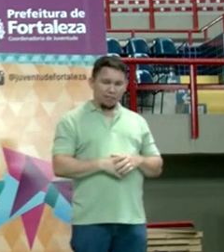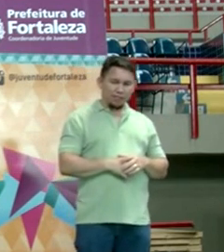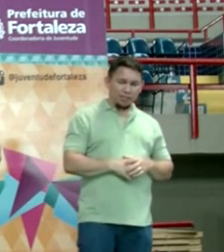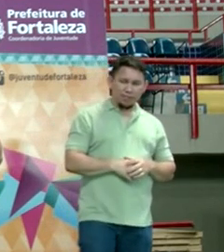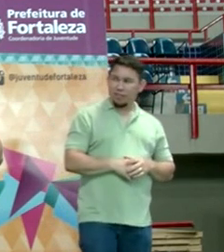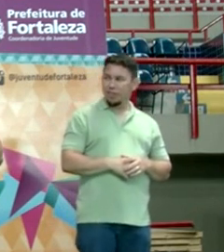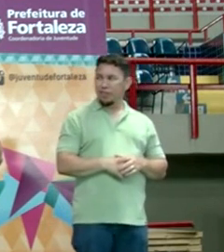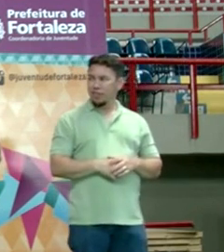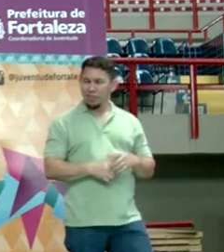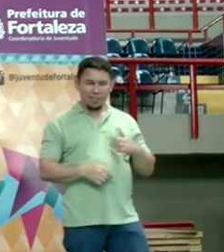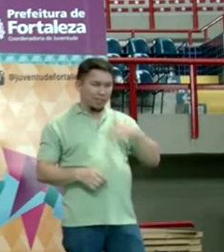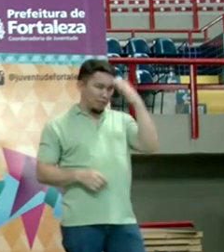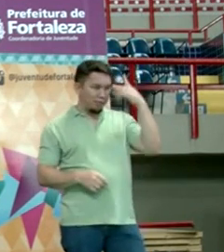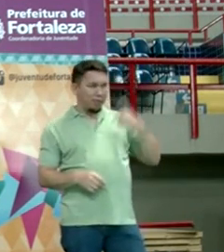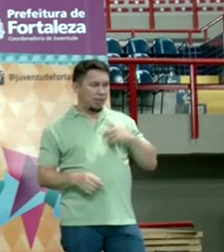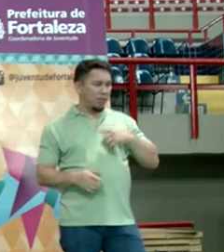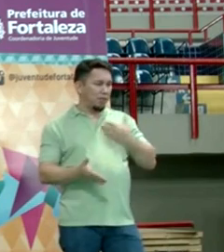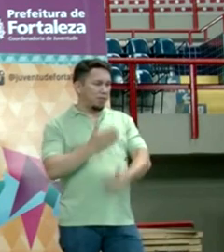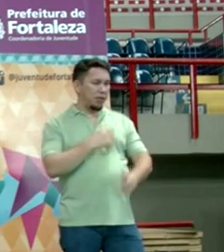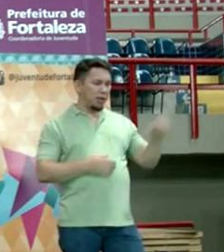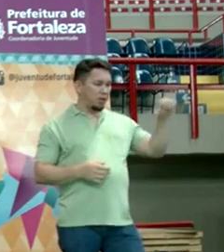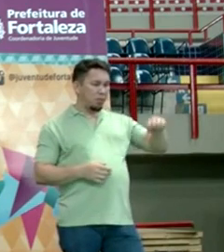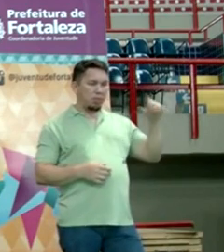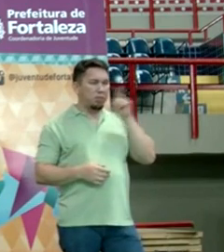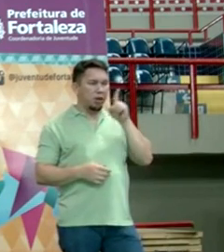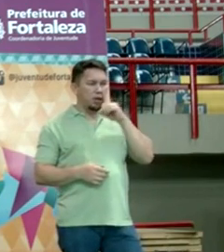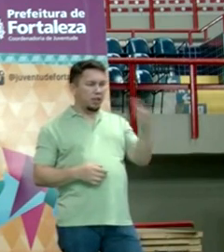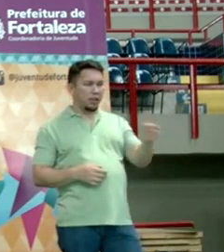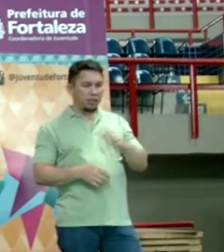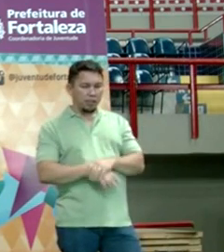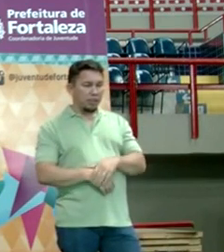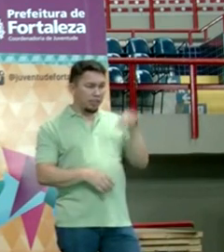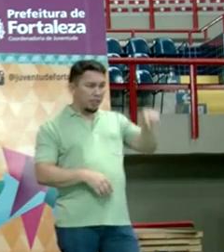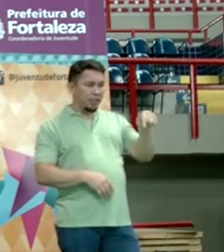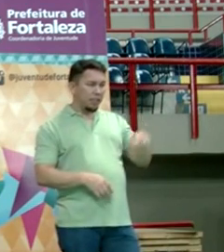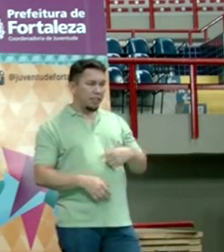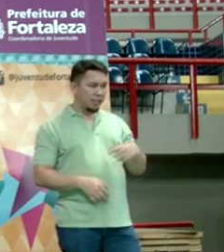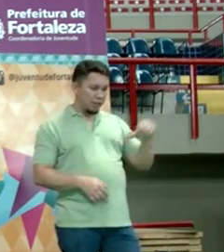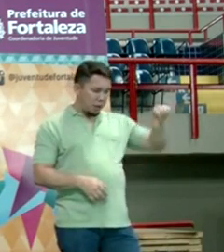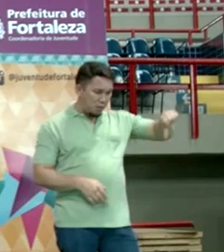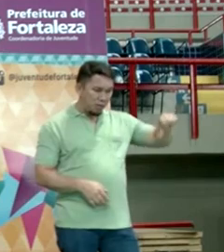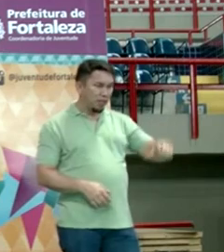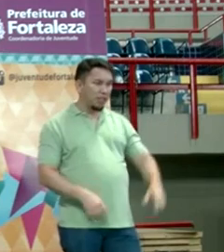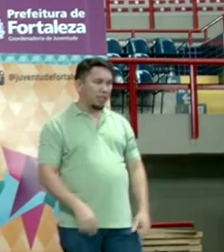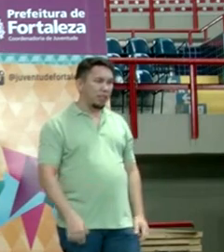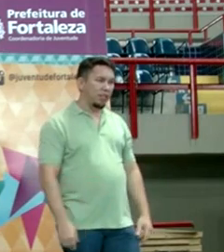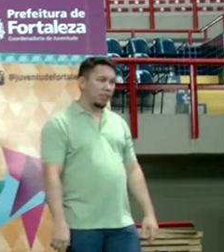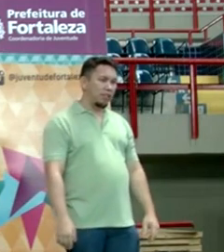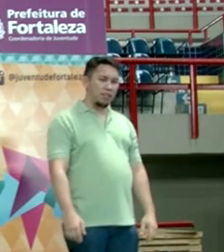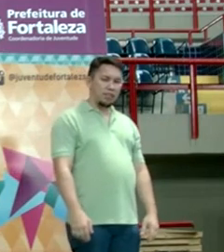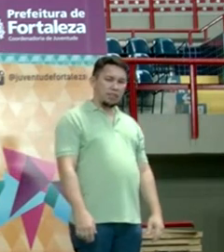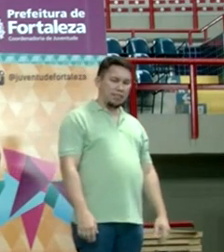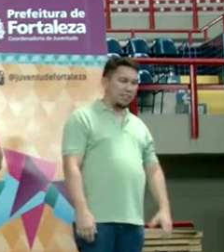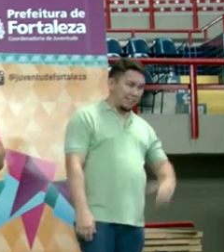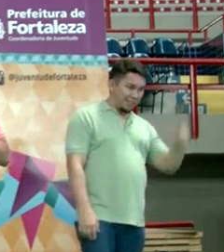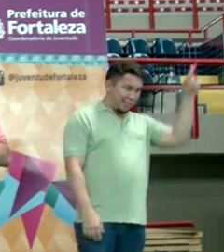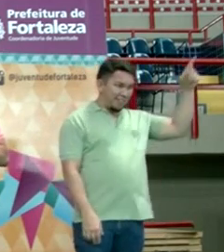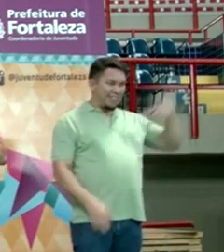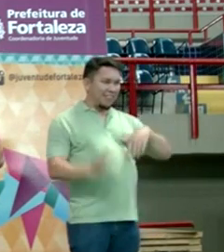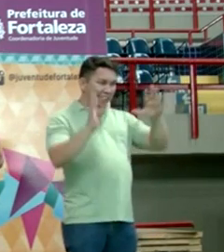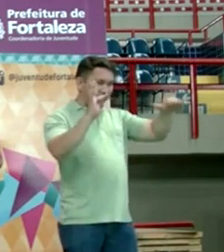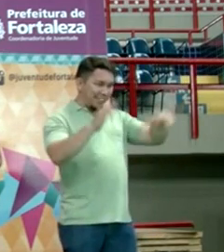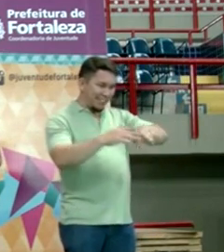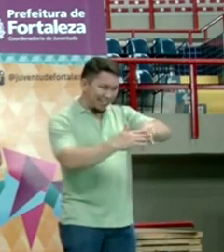pessoal, buuu. Pronto, é americano. Se fosse aqui, não era buuu. Você já caiu no terminal e alguém ficou